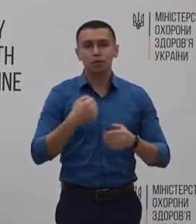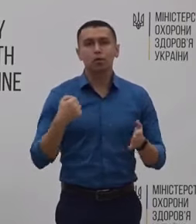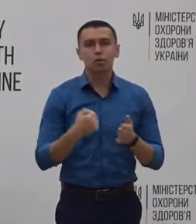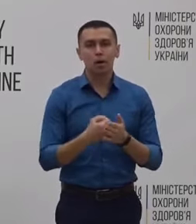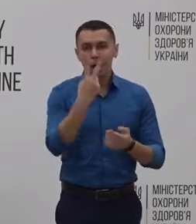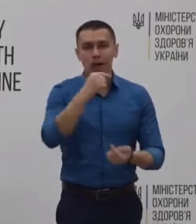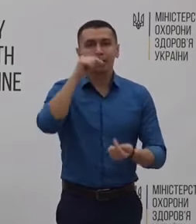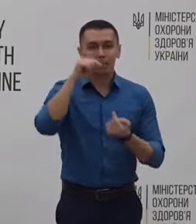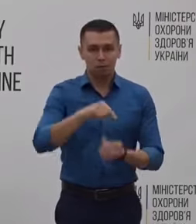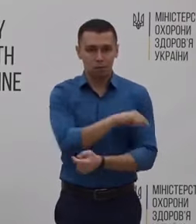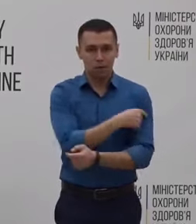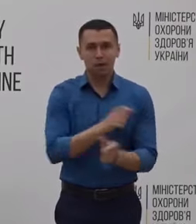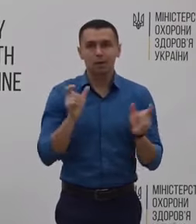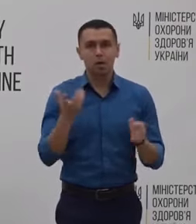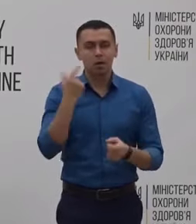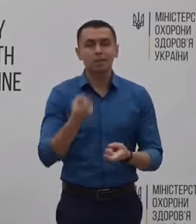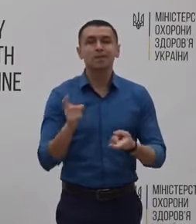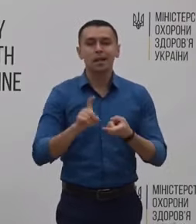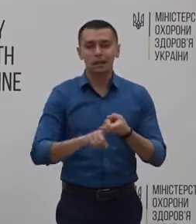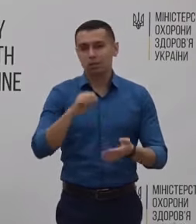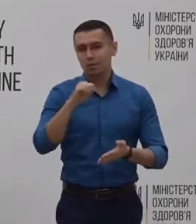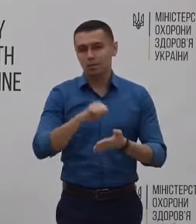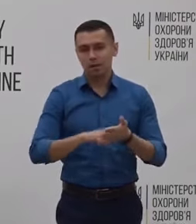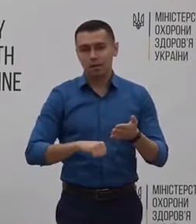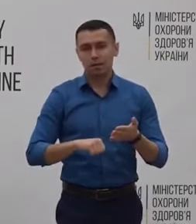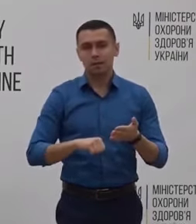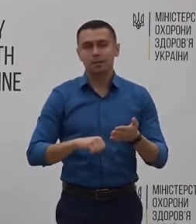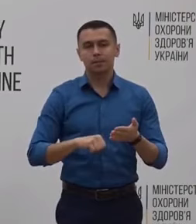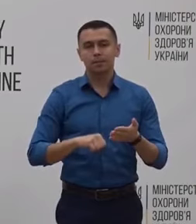до адаптивного карантину, коли в залежності від